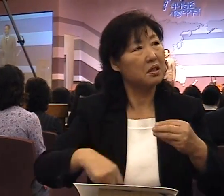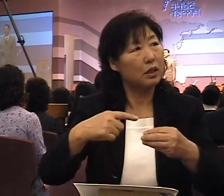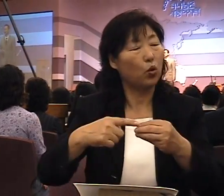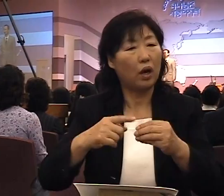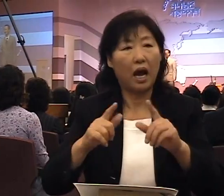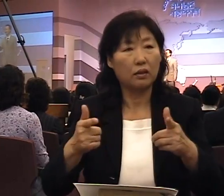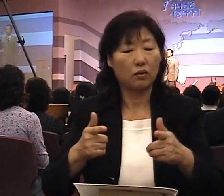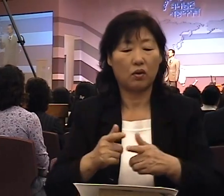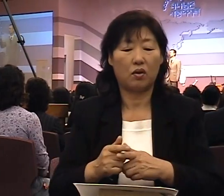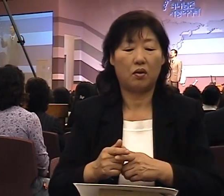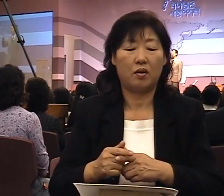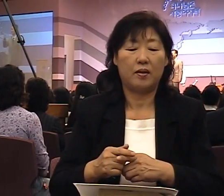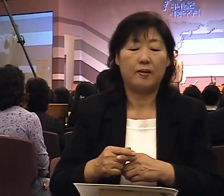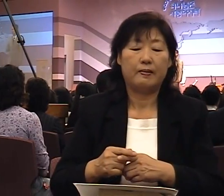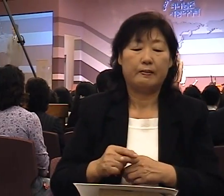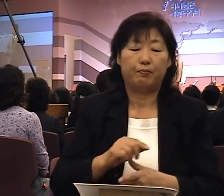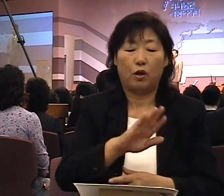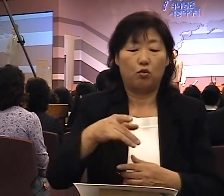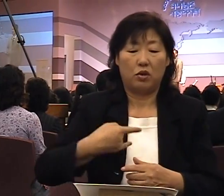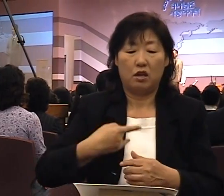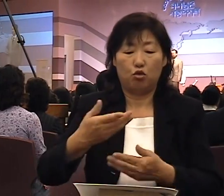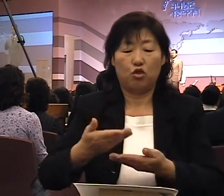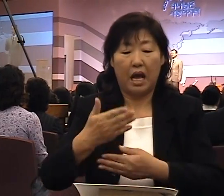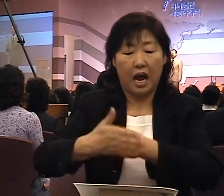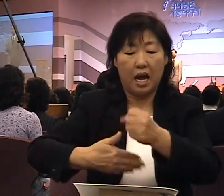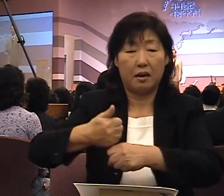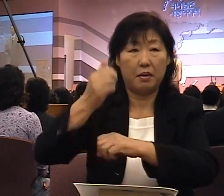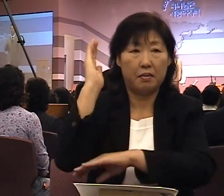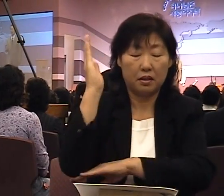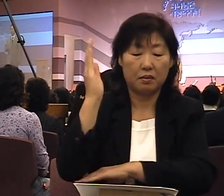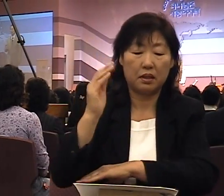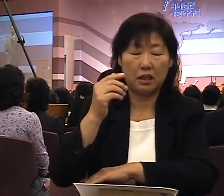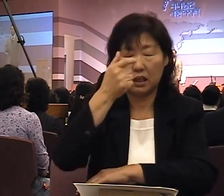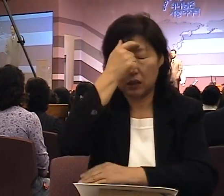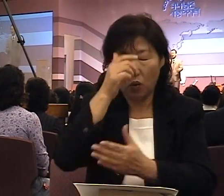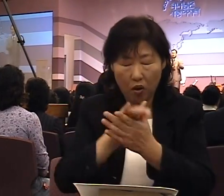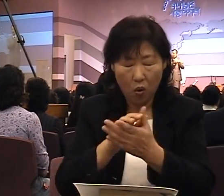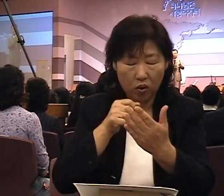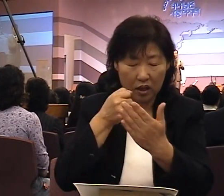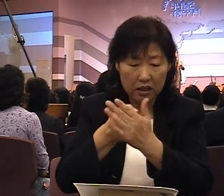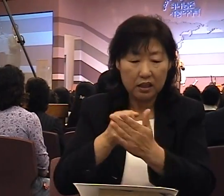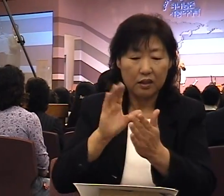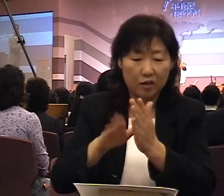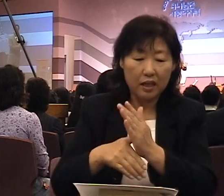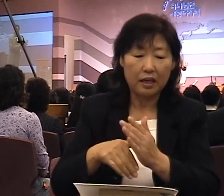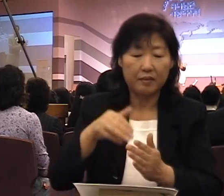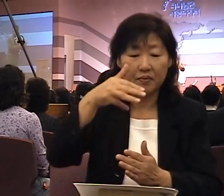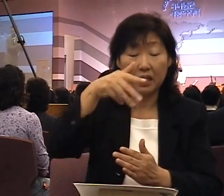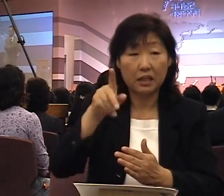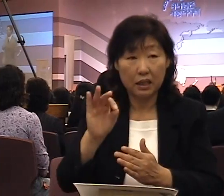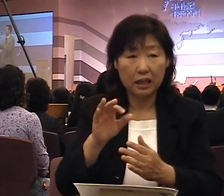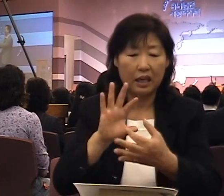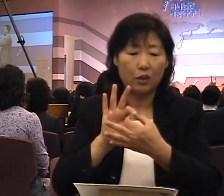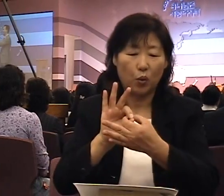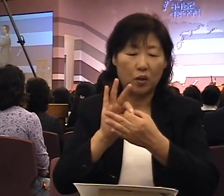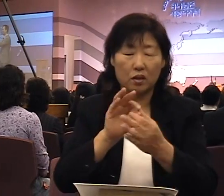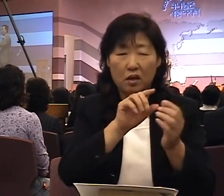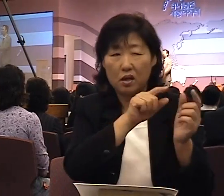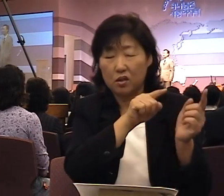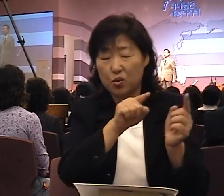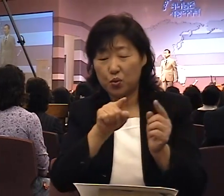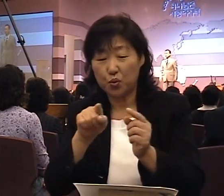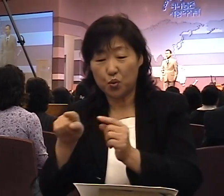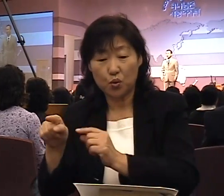아니고 우리에게 주시는 하나님의 말씀, 우리가 기도하면서 결정하였을 때 이 창세기를 통하여 쭉 하나님의